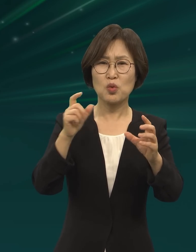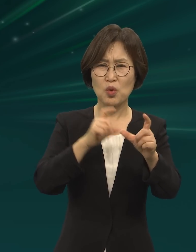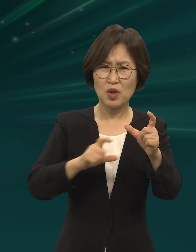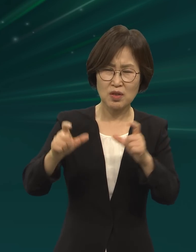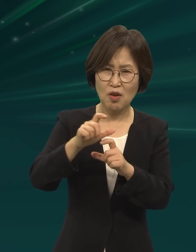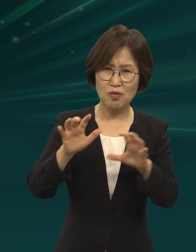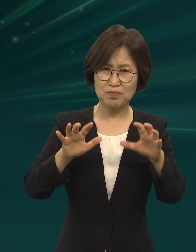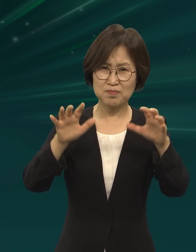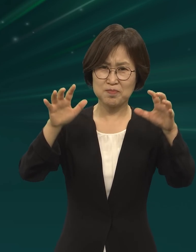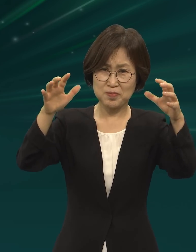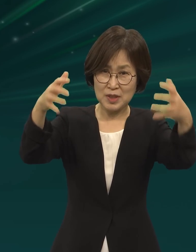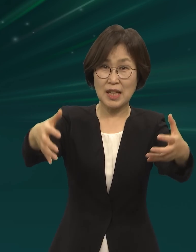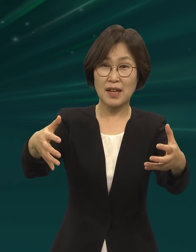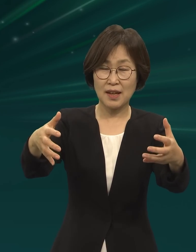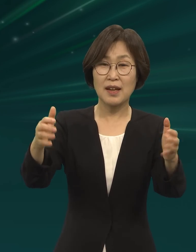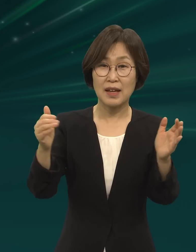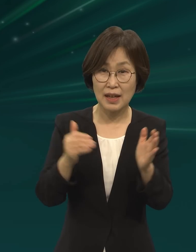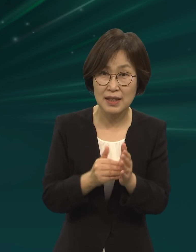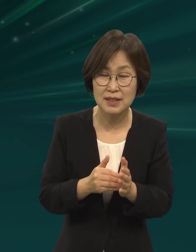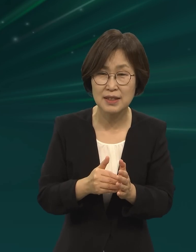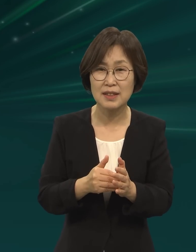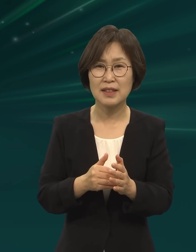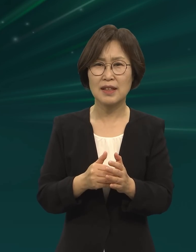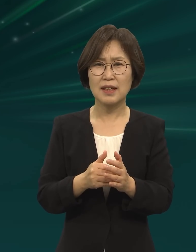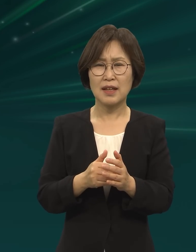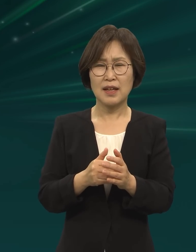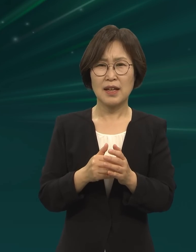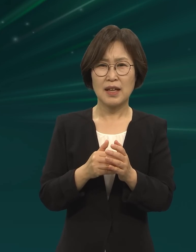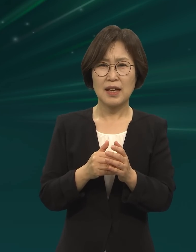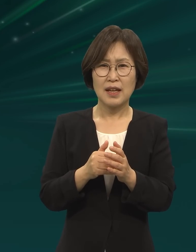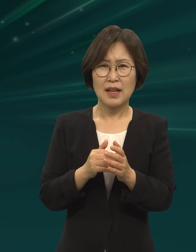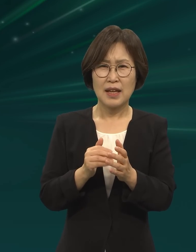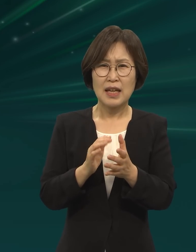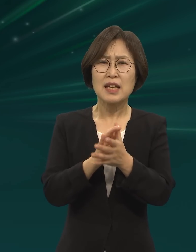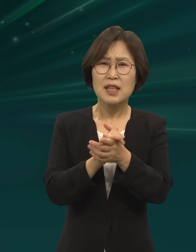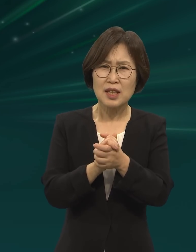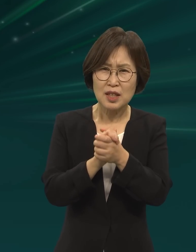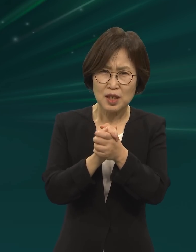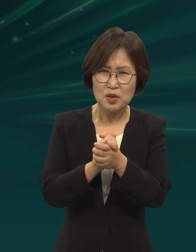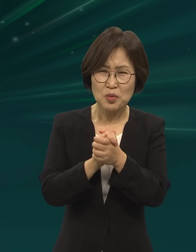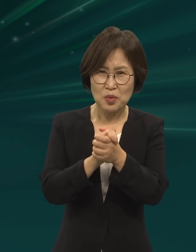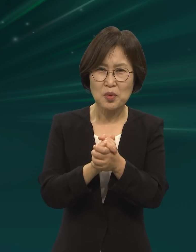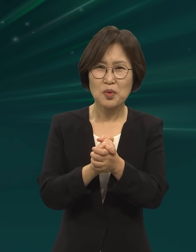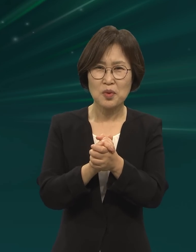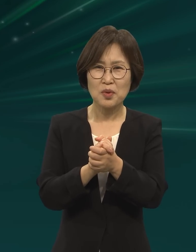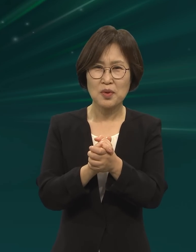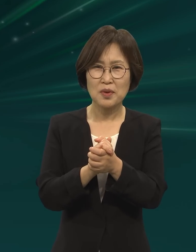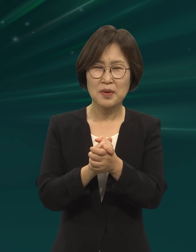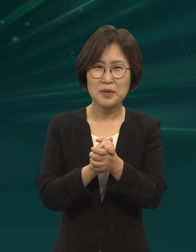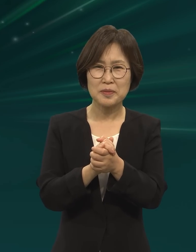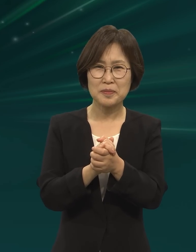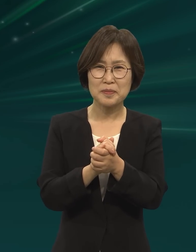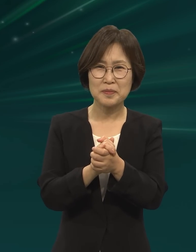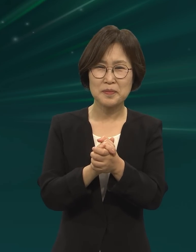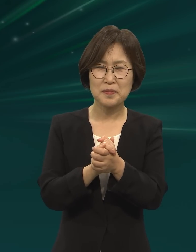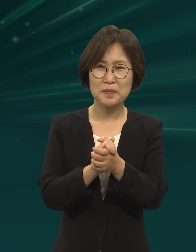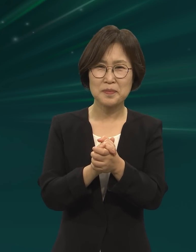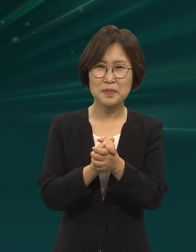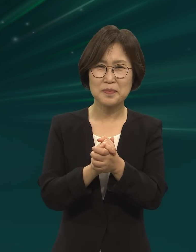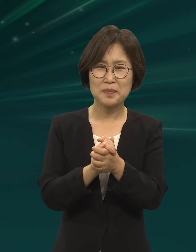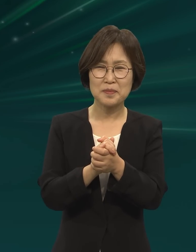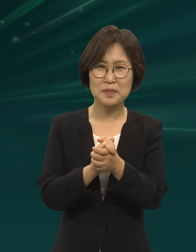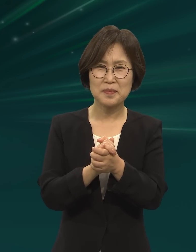그 목사님을 너무 감동받았습니다. 이렇게 또 그런 사람들이 많습니다. 그래서 저는 이제 그냥 인도뿐만